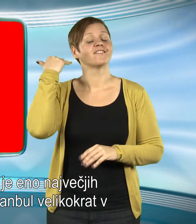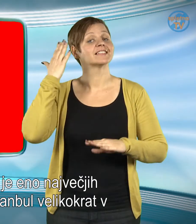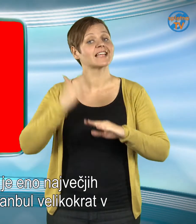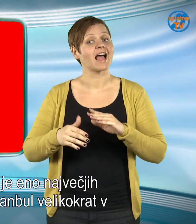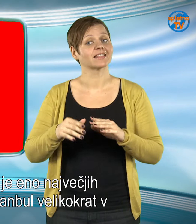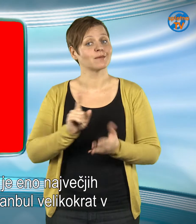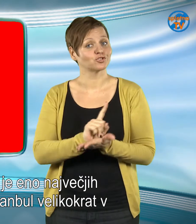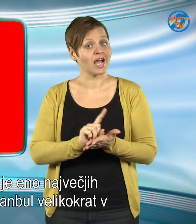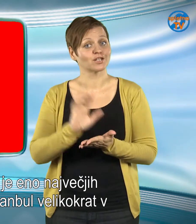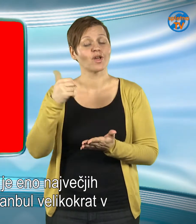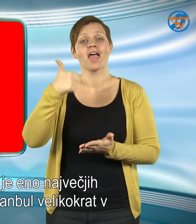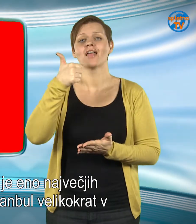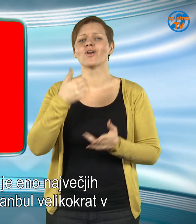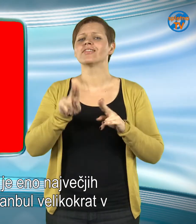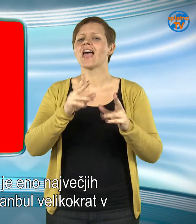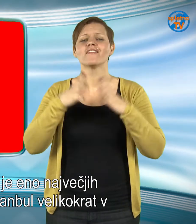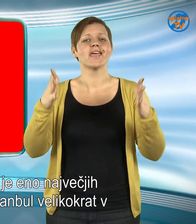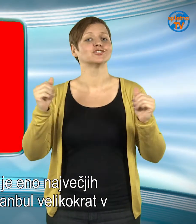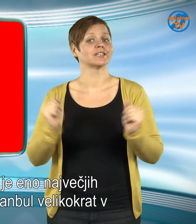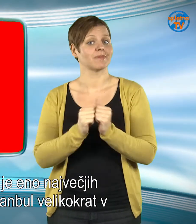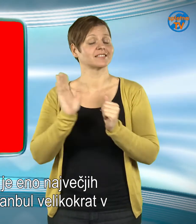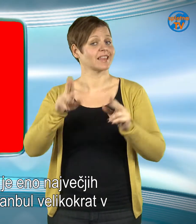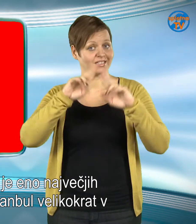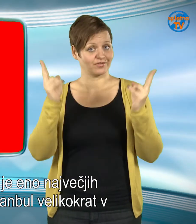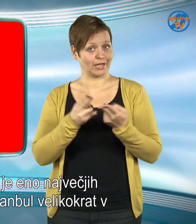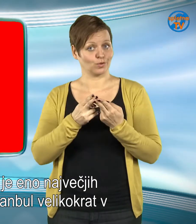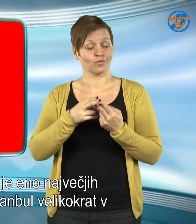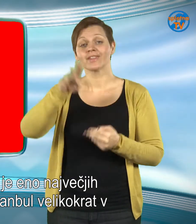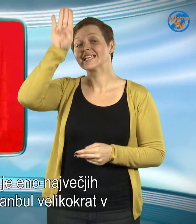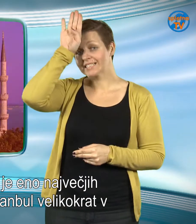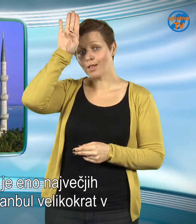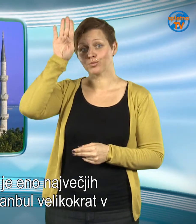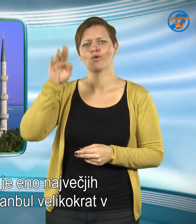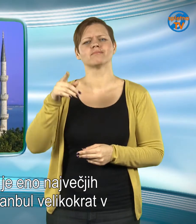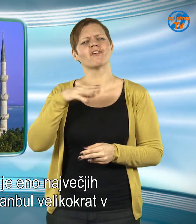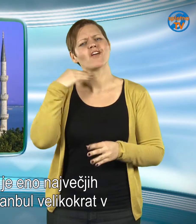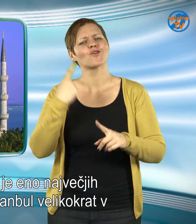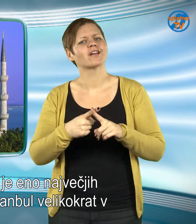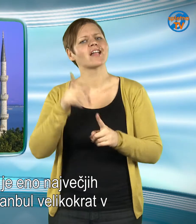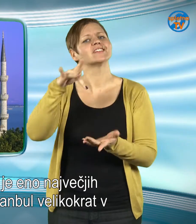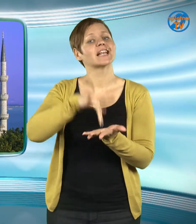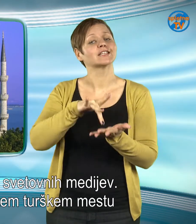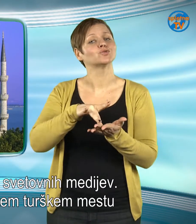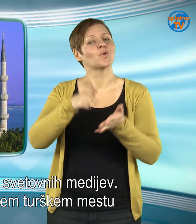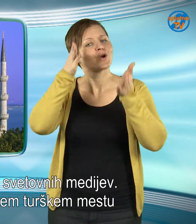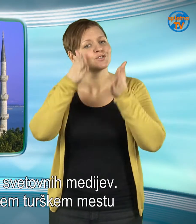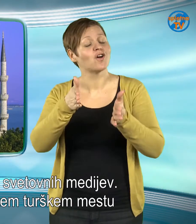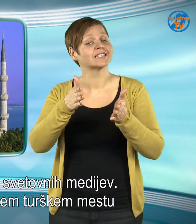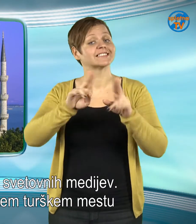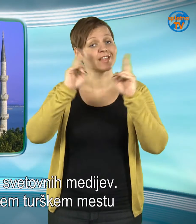V zadnjem času je eno največjih mest na svetu, Istanbul, velikokrat v središču pozornosti svetovnih medijev.